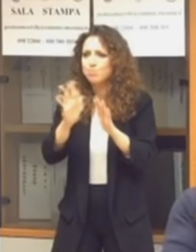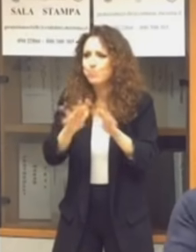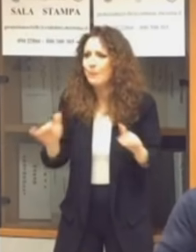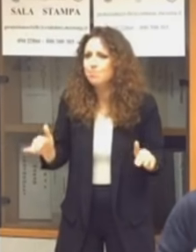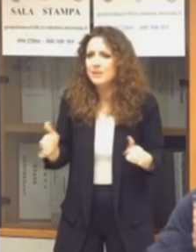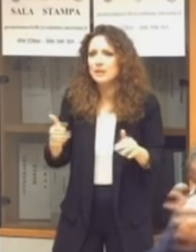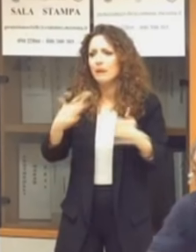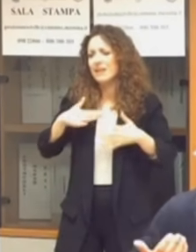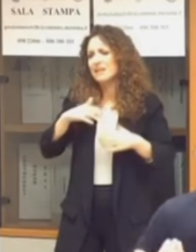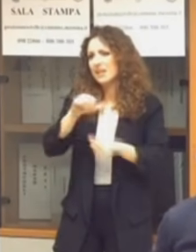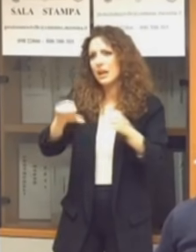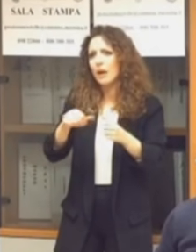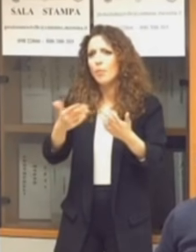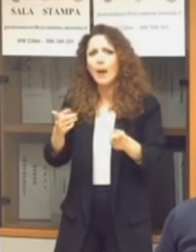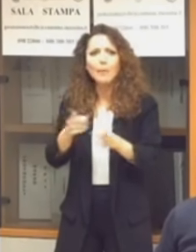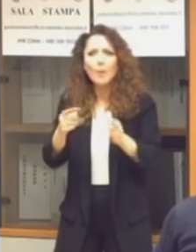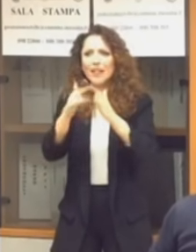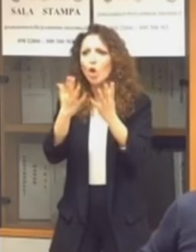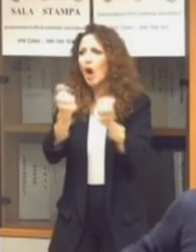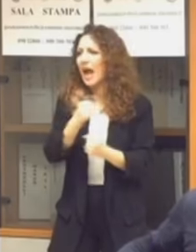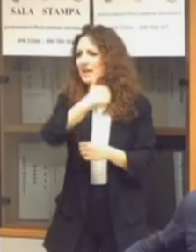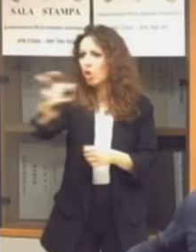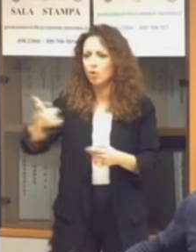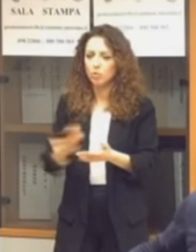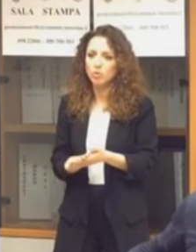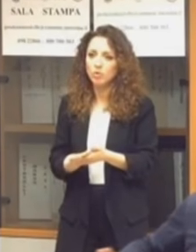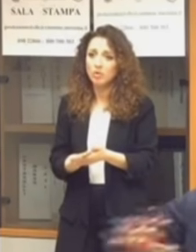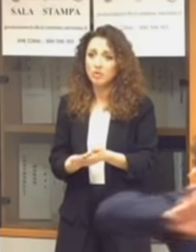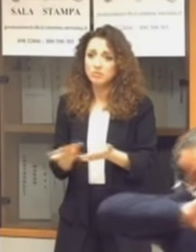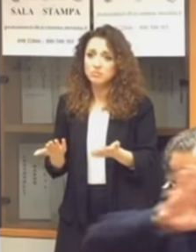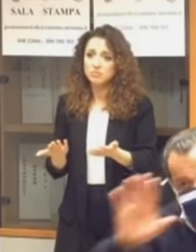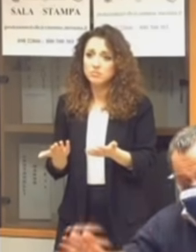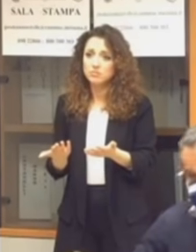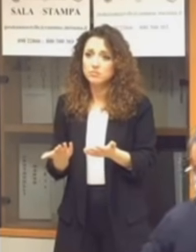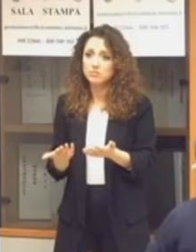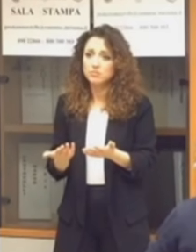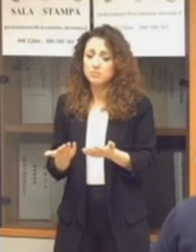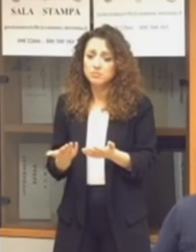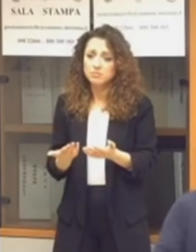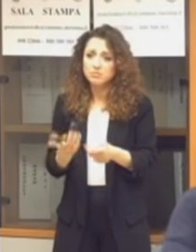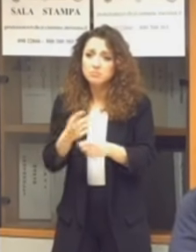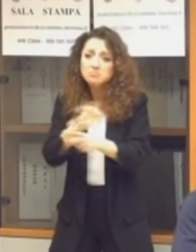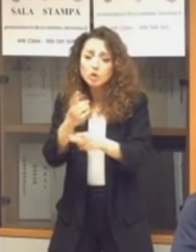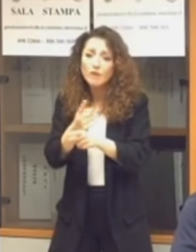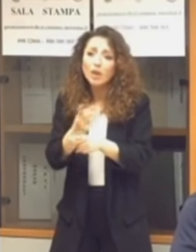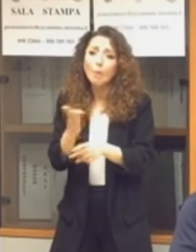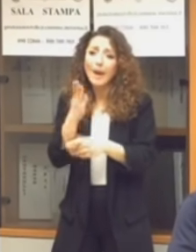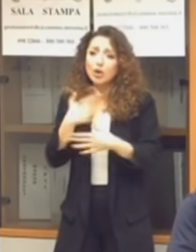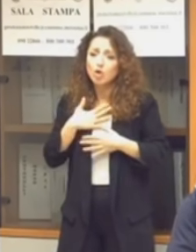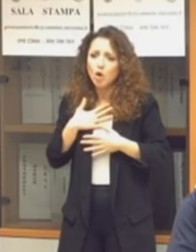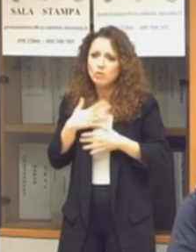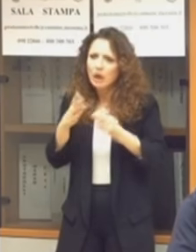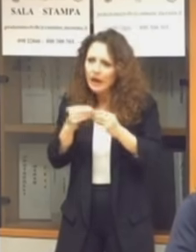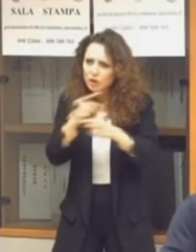volete, ma in questo momento a casa siamo. Quindi dovete perdonarmi, avete ragione. 40 giorni ci